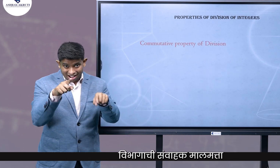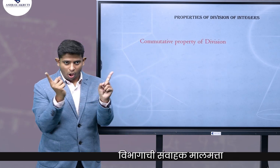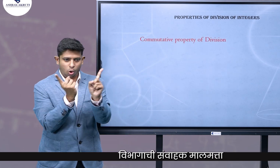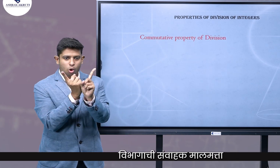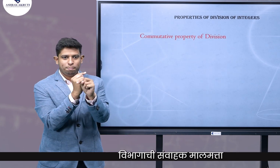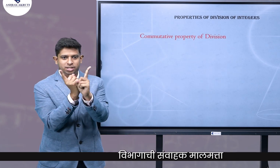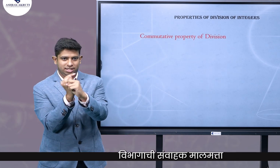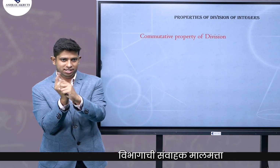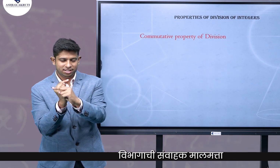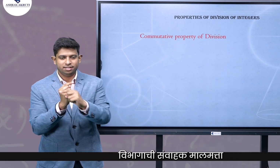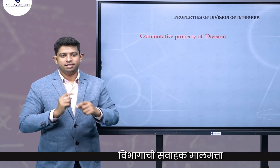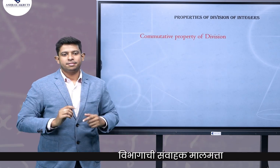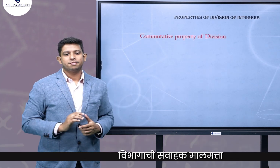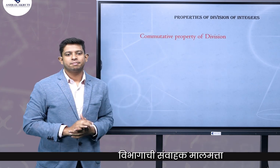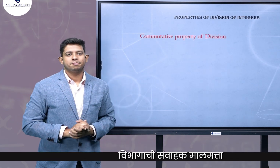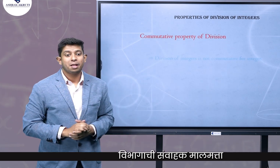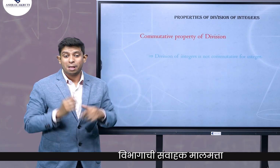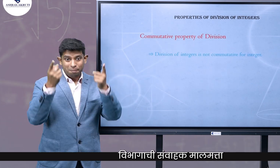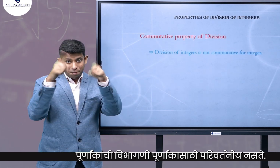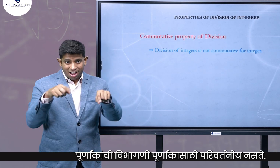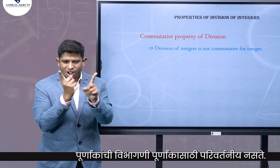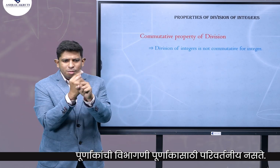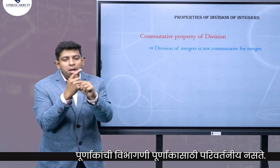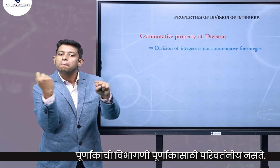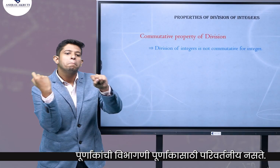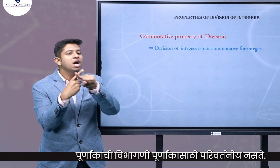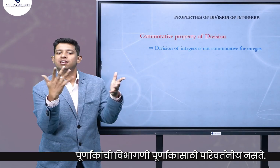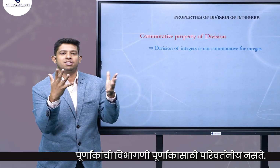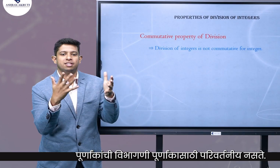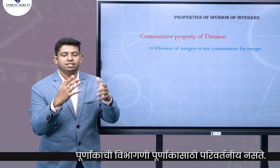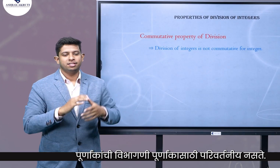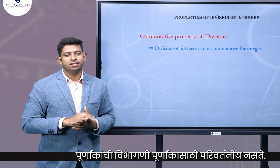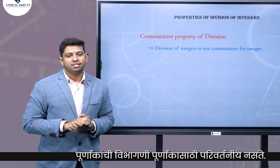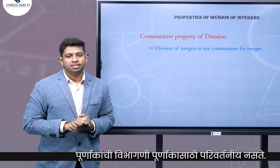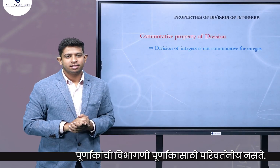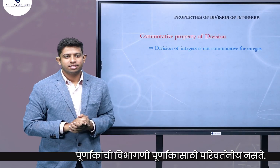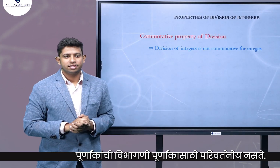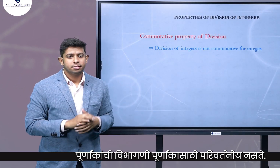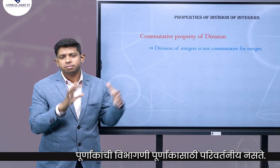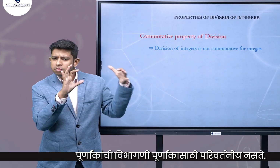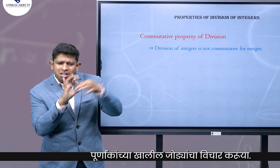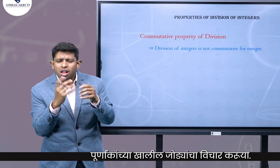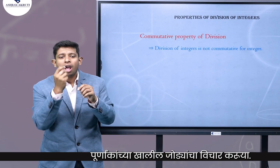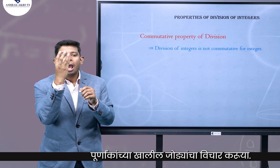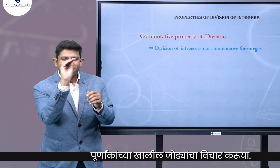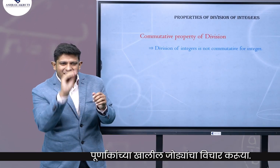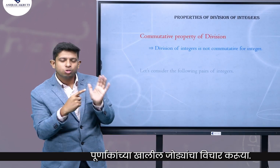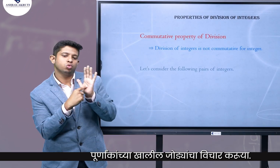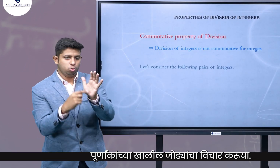विभागाची संवाहक मालमत्ता. पूर्णांकांची विभागणी पूर्णांकासाठी परिवर्तनीय नसते. पूर्णांकांच्या खालील